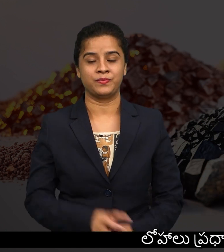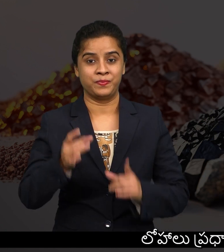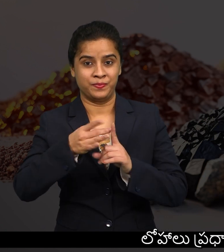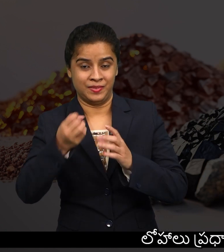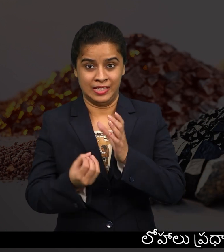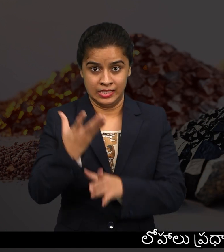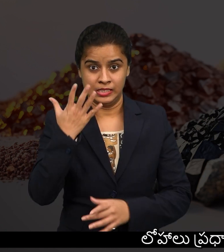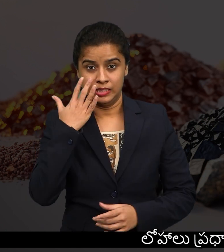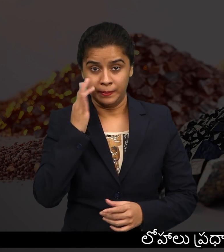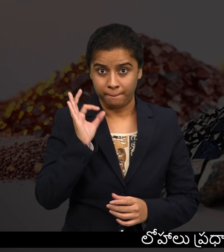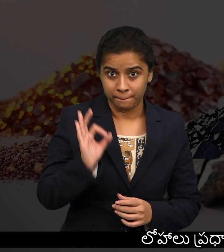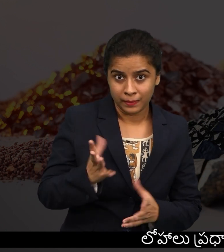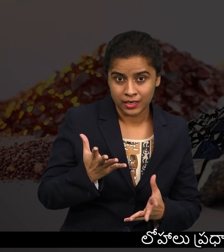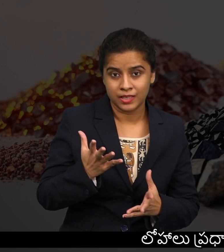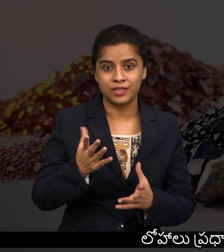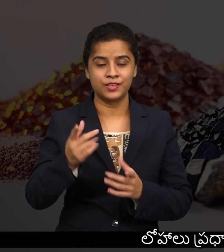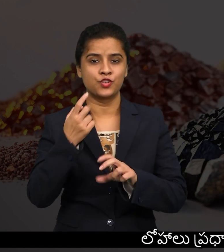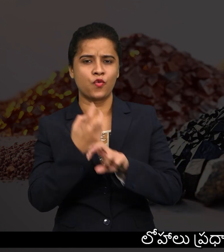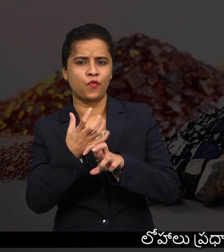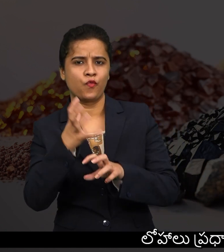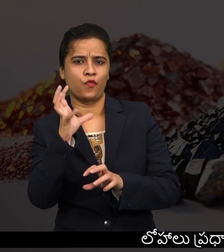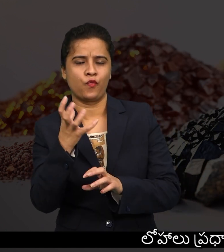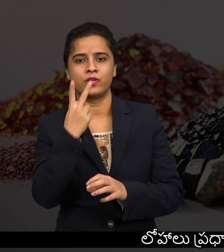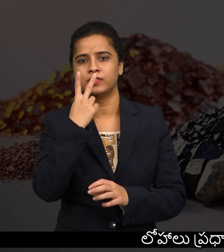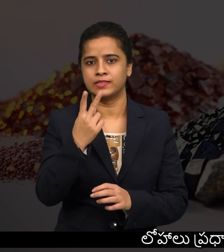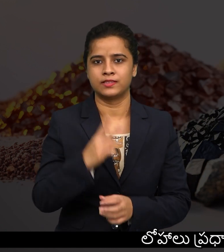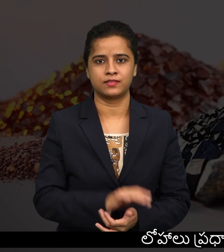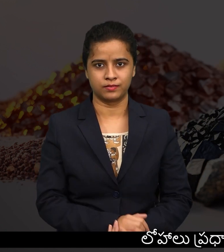లోహాలు ప్రధానంగా ఘన స్థితిలో ఉంటాయి.